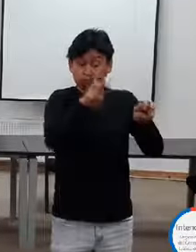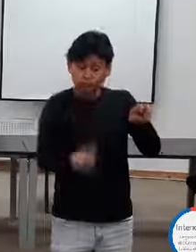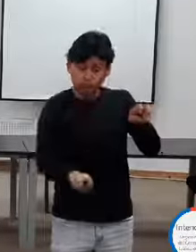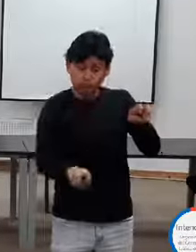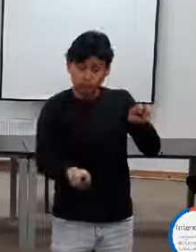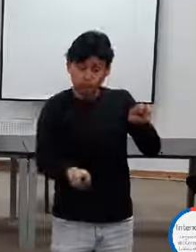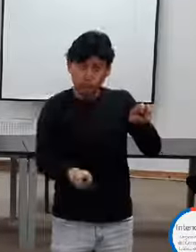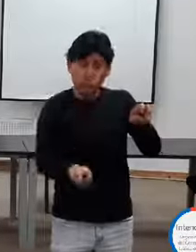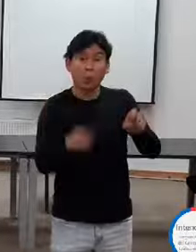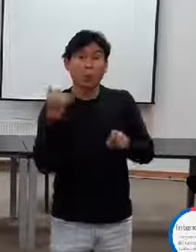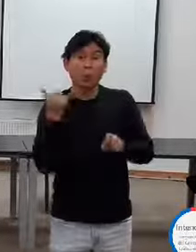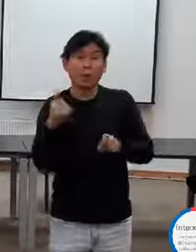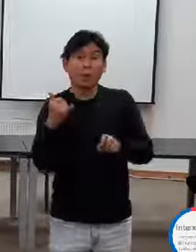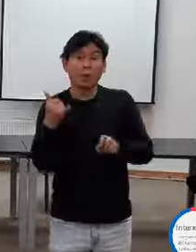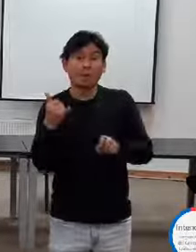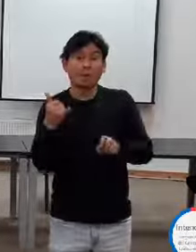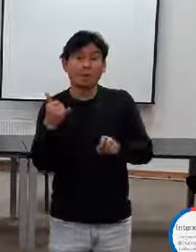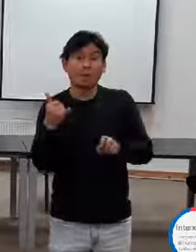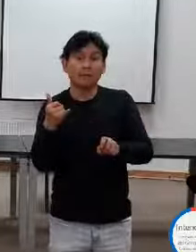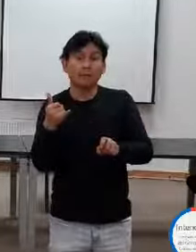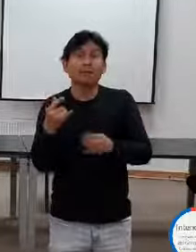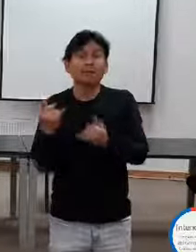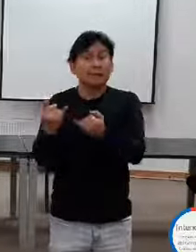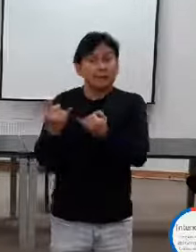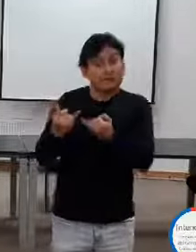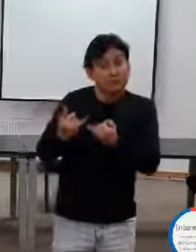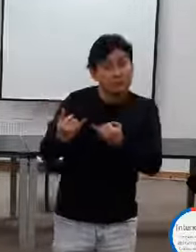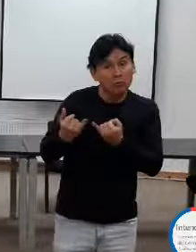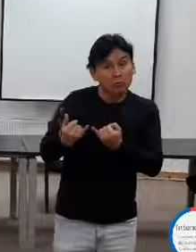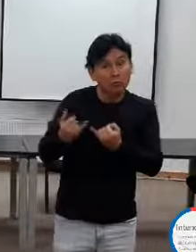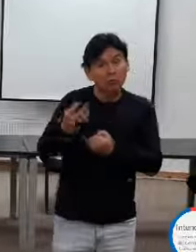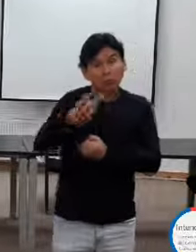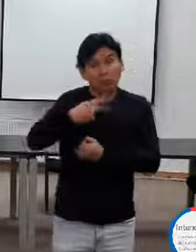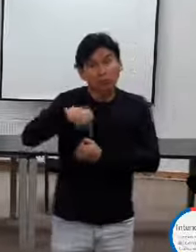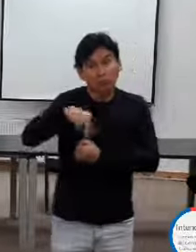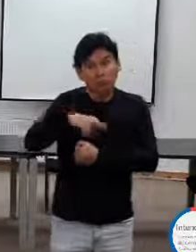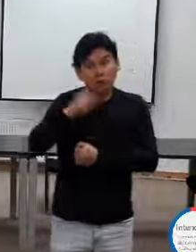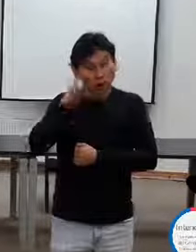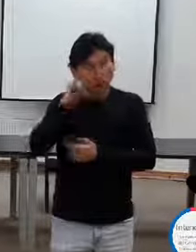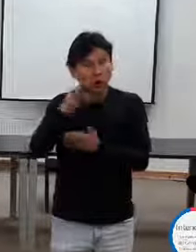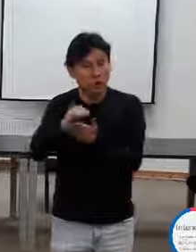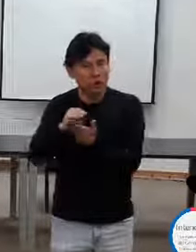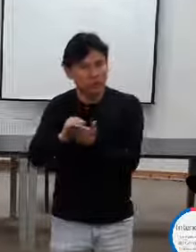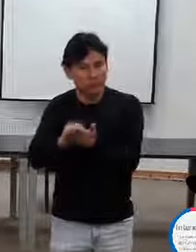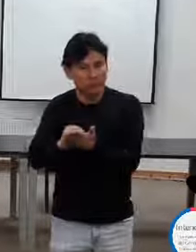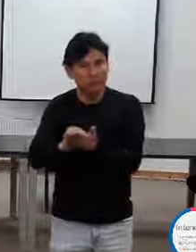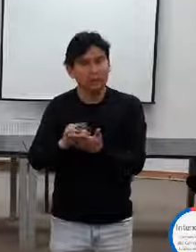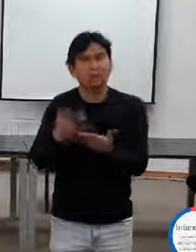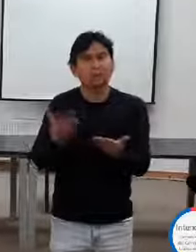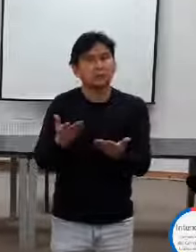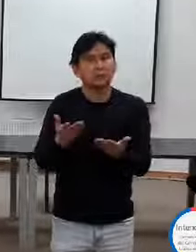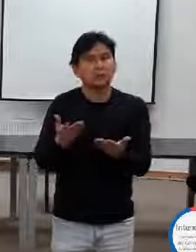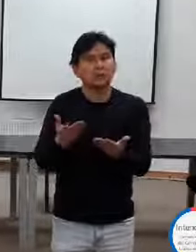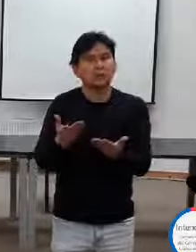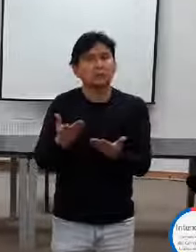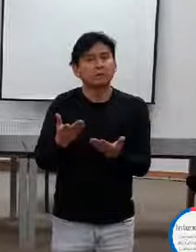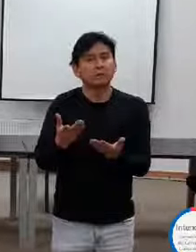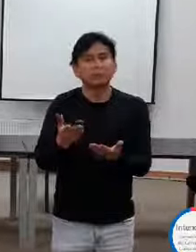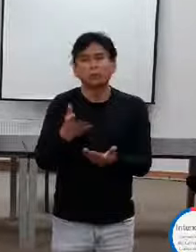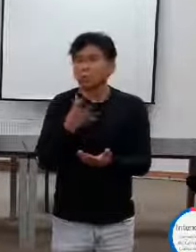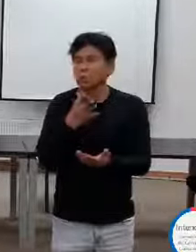descender el día jueves de este buque y lo que se nos ha dicho según la información que hemos podido recabar con diferentes fuentes es que